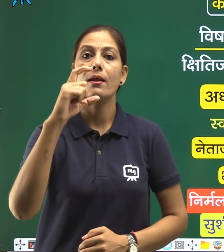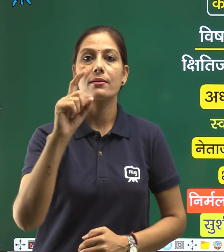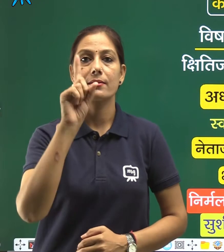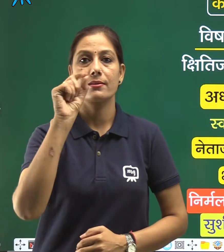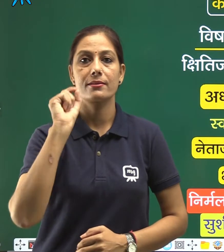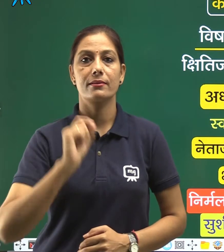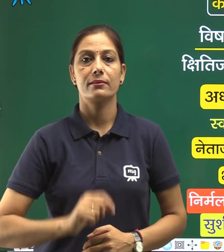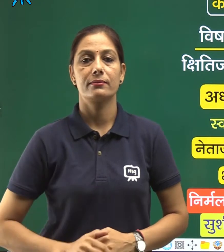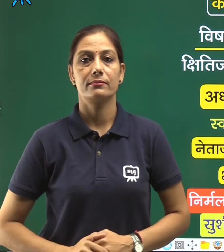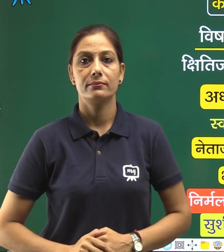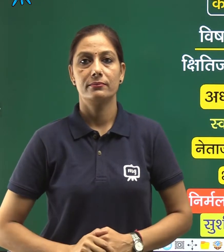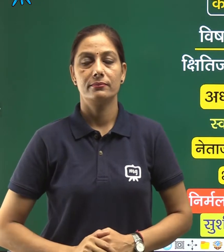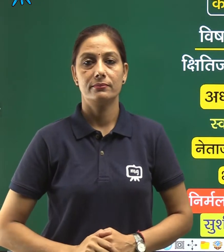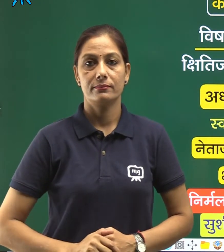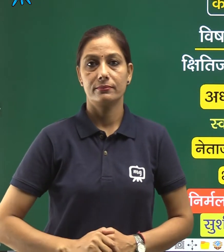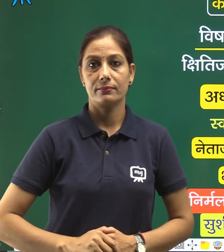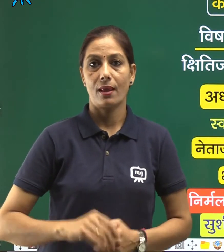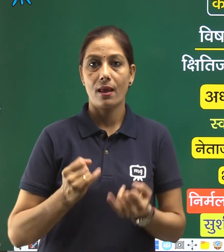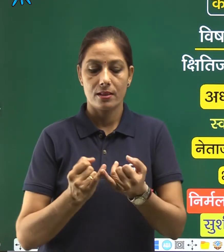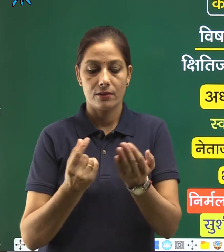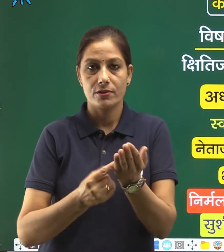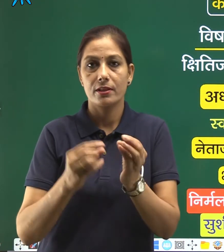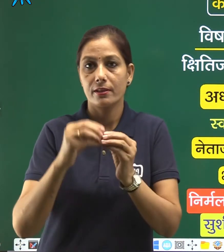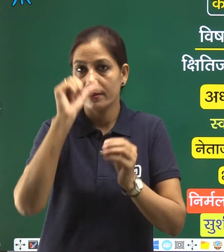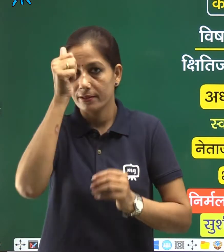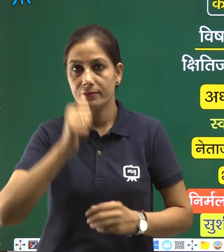की हिंदी विषय की